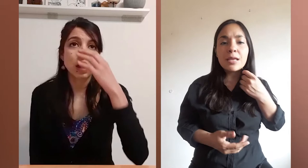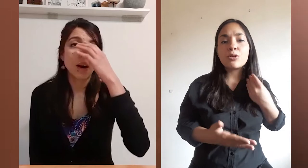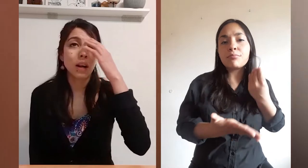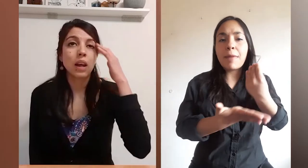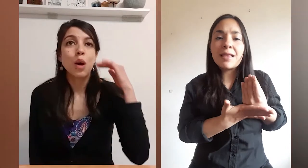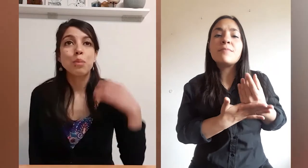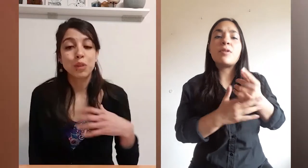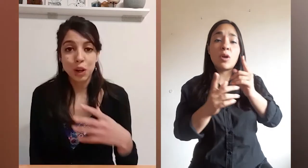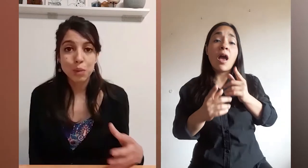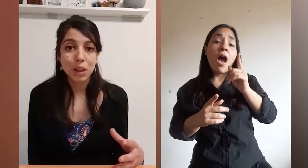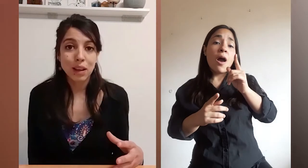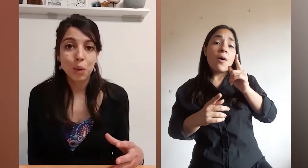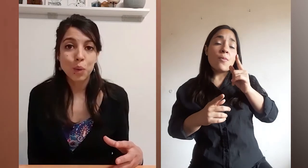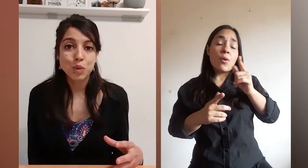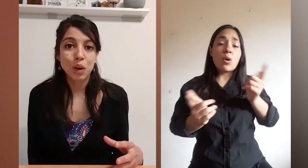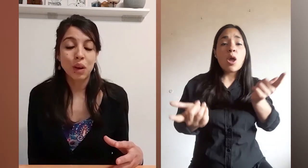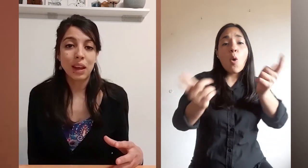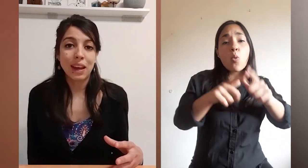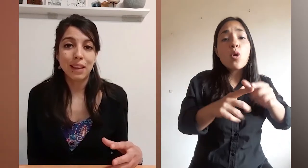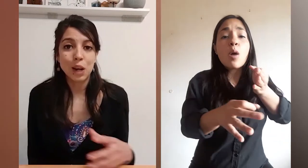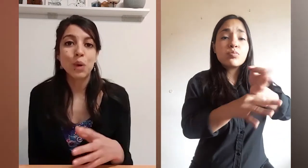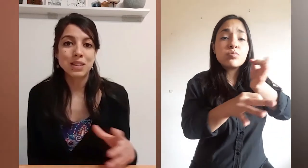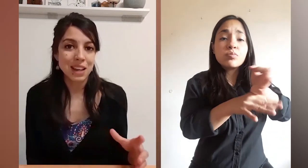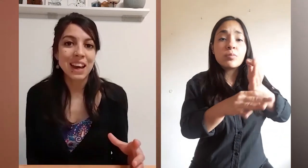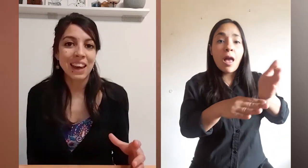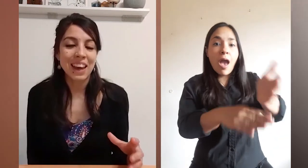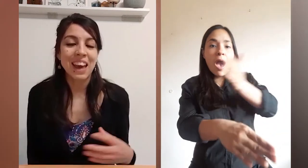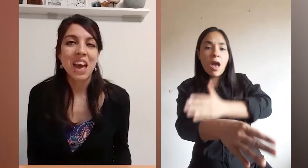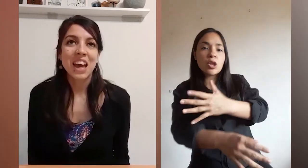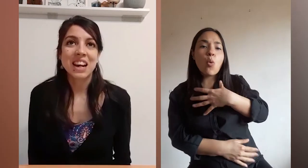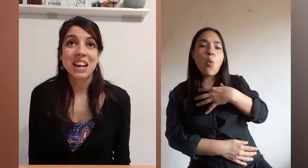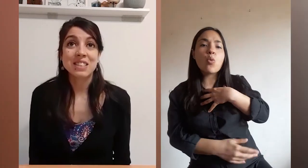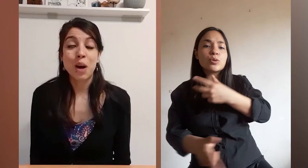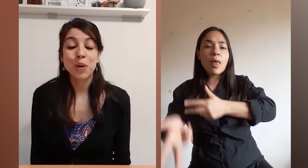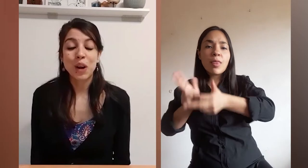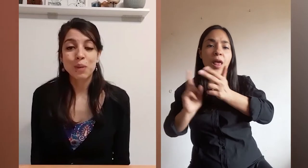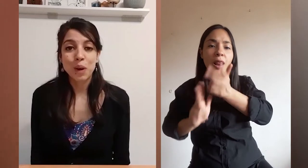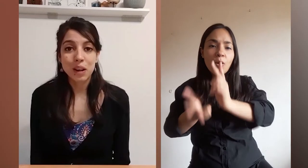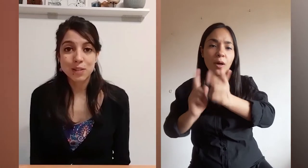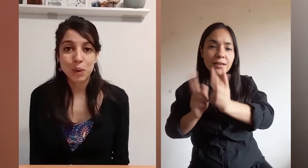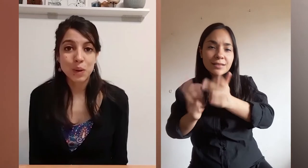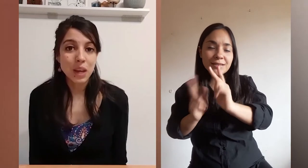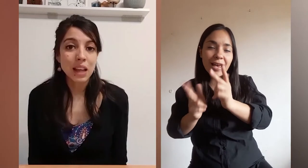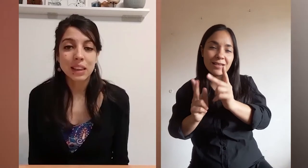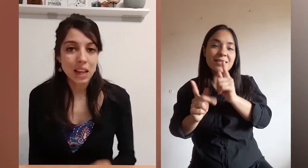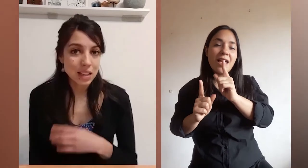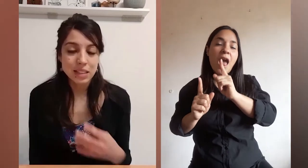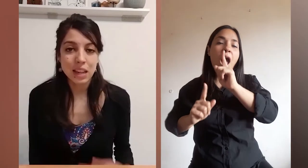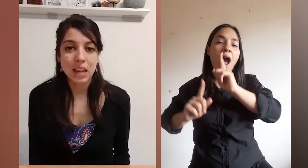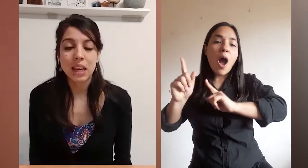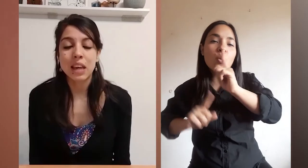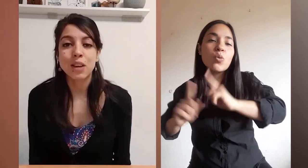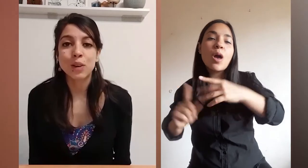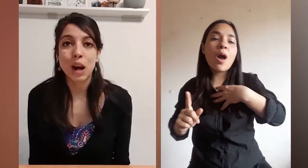encuentros se daban posteriormente a un curso de lengua de señas que realizábamos con algunos de los